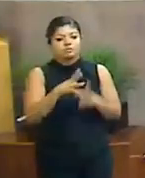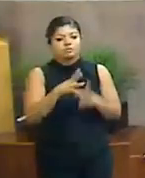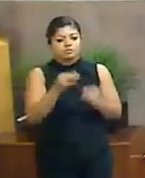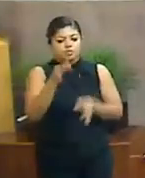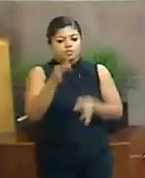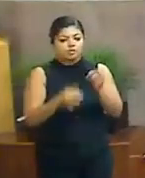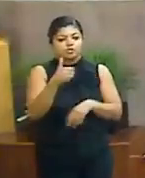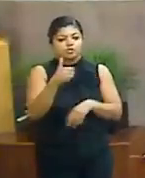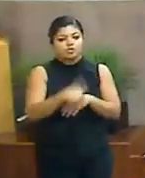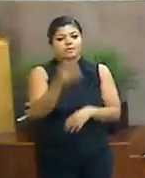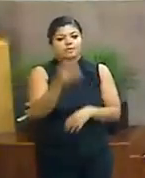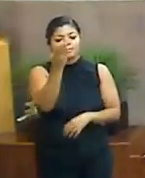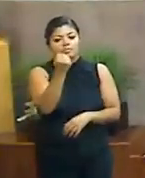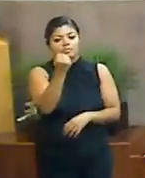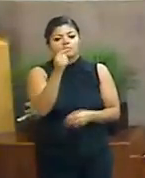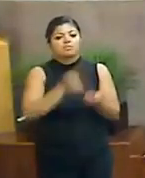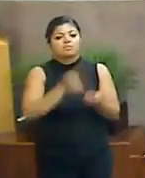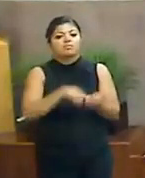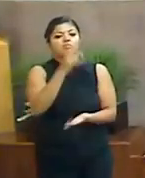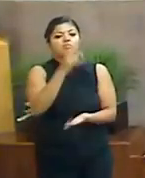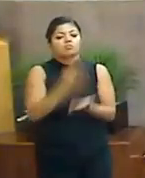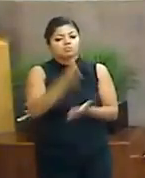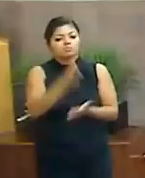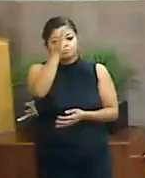de este año